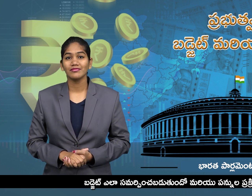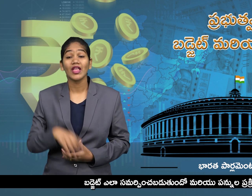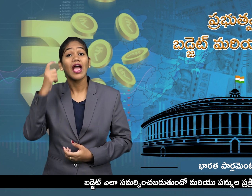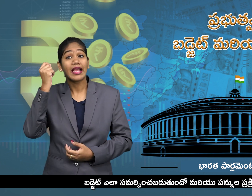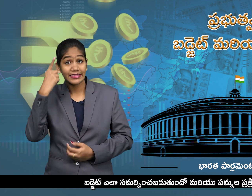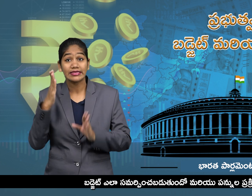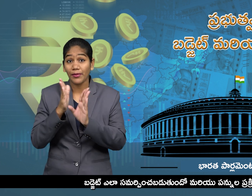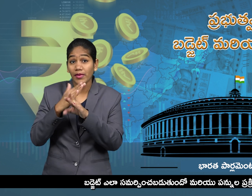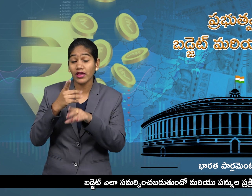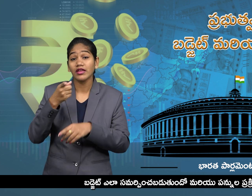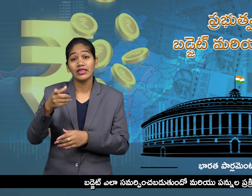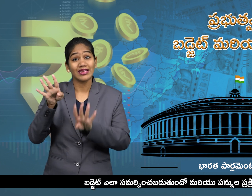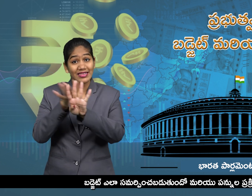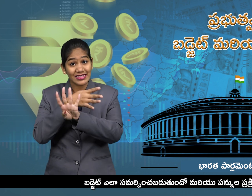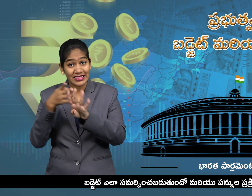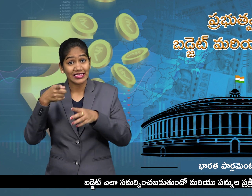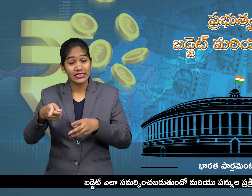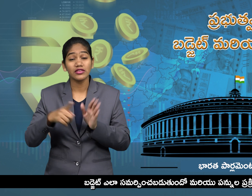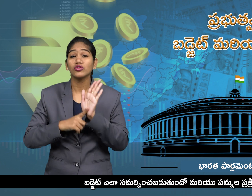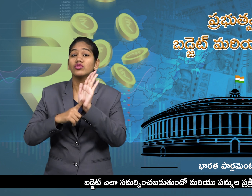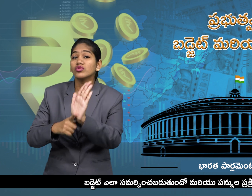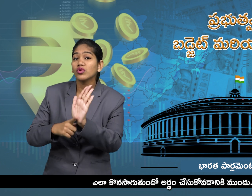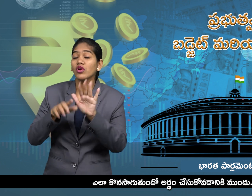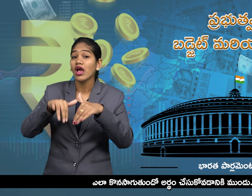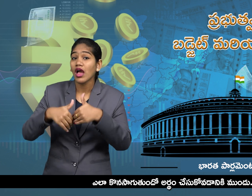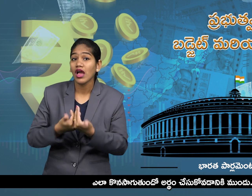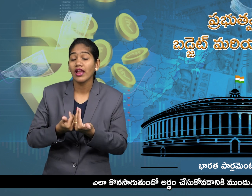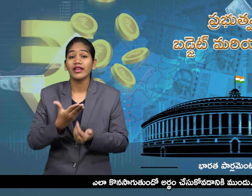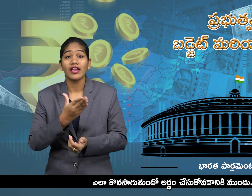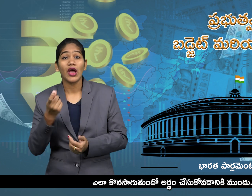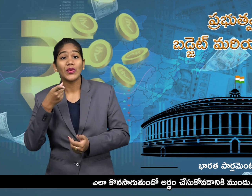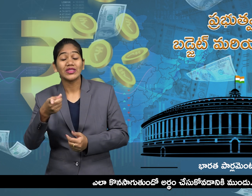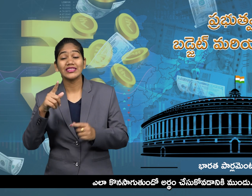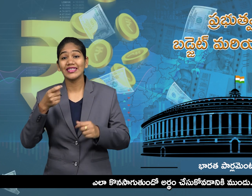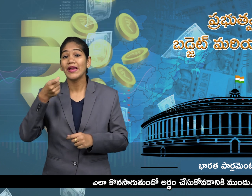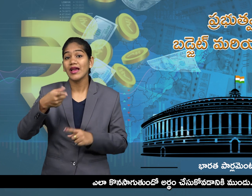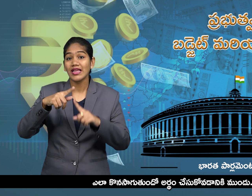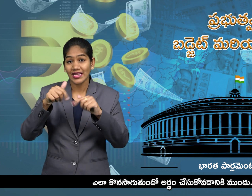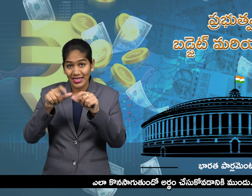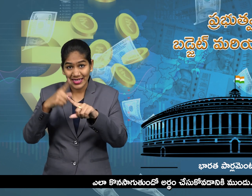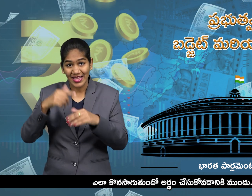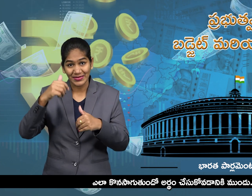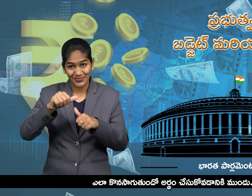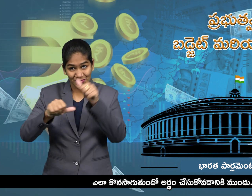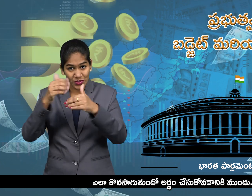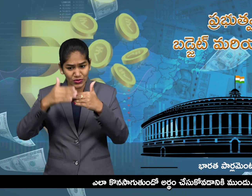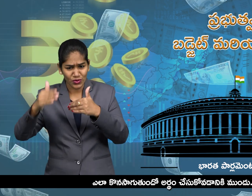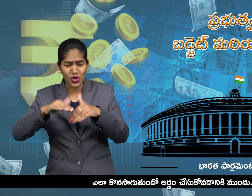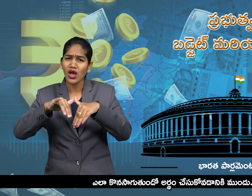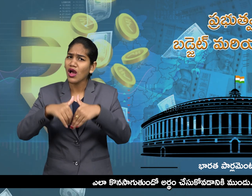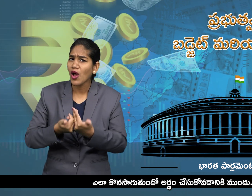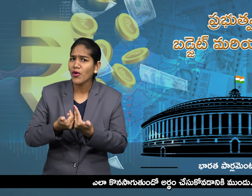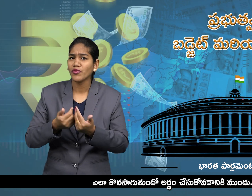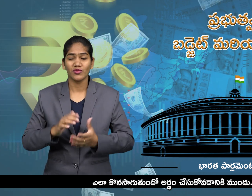బడ్జెట్ ఎలా సమర్పించబడుతుందో మరియు పన్నుల ప్రక్రియ ఎలా కొనసాగుతుందో అర్థం చేసుకోవడానికి ముందు